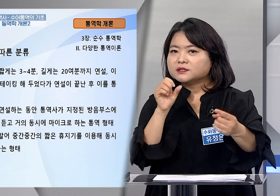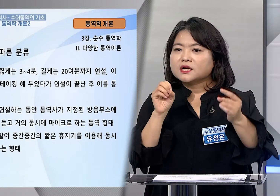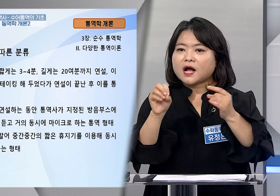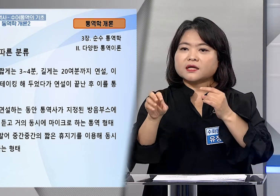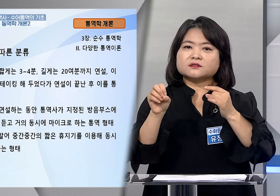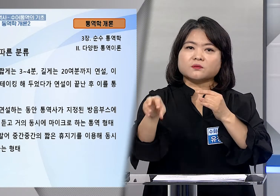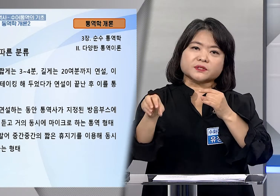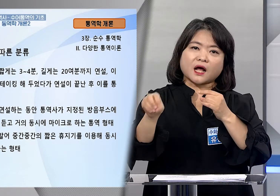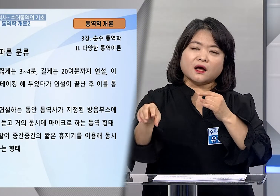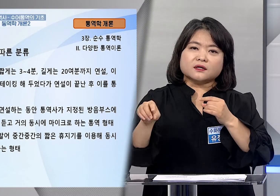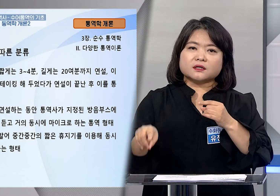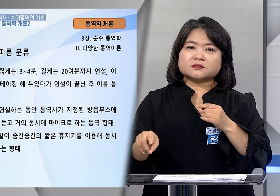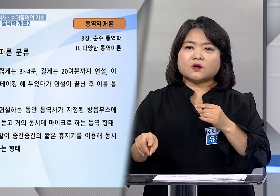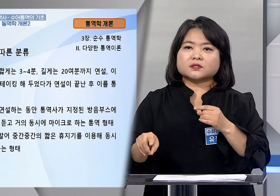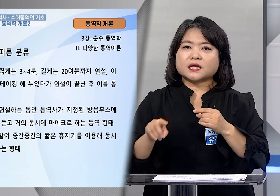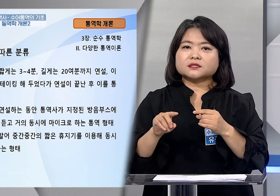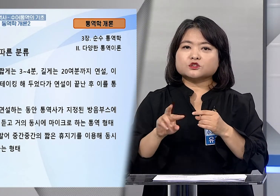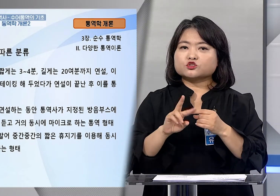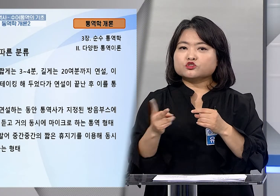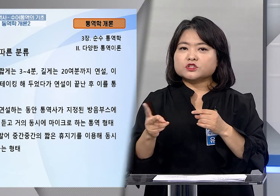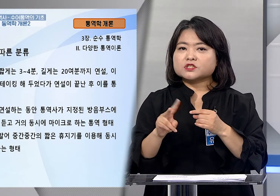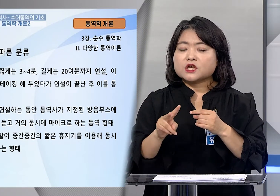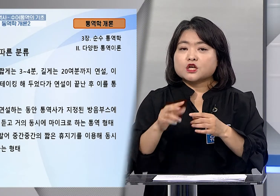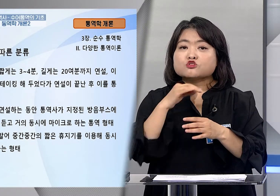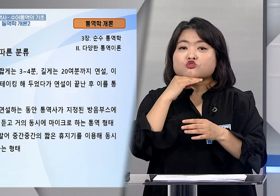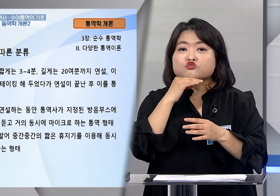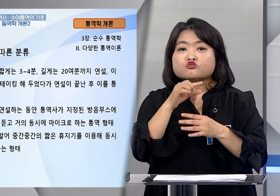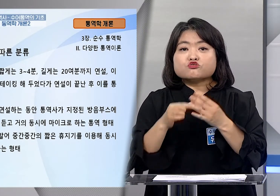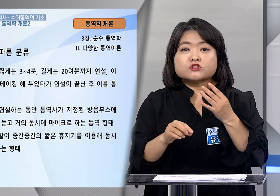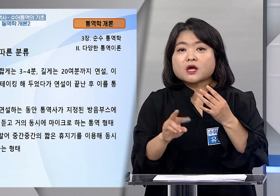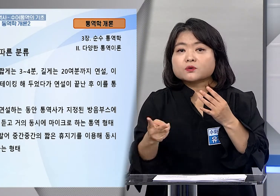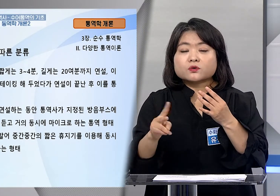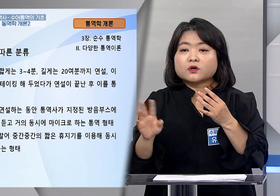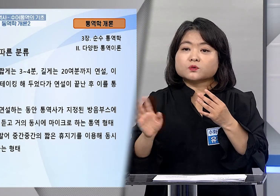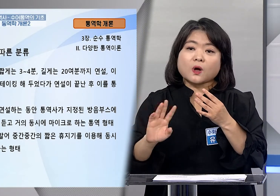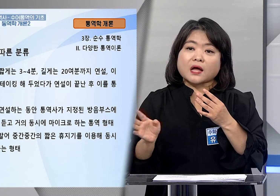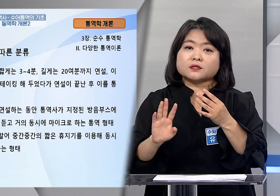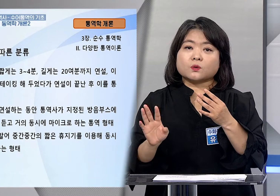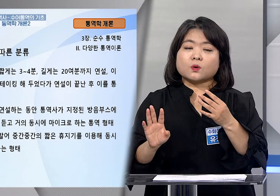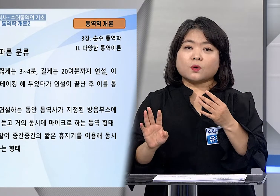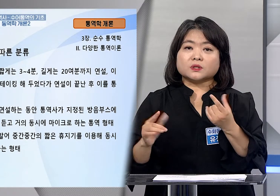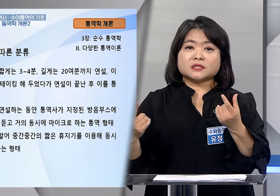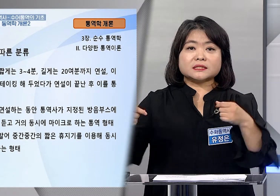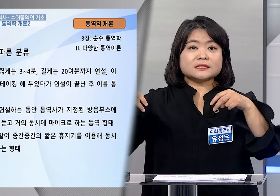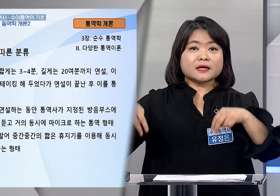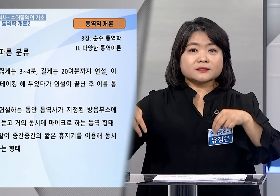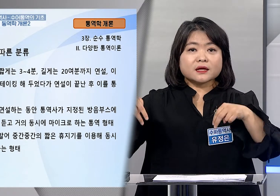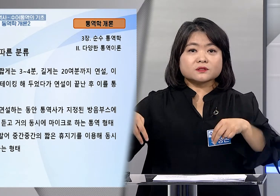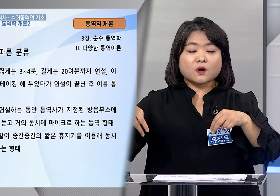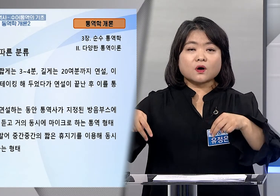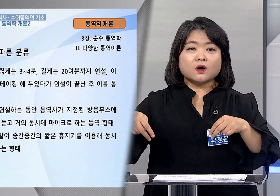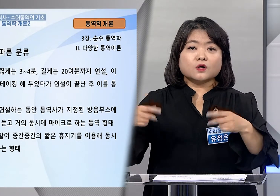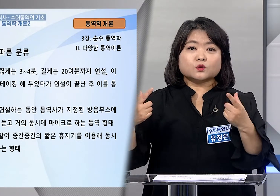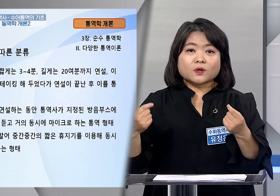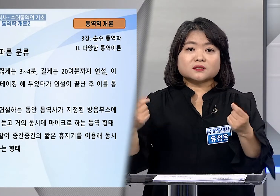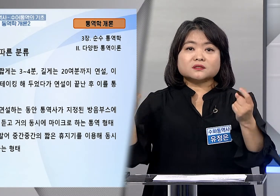하는 겁니다. 그래서 사실은 순차 통역도 아니고 있는 자리에서 똑같은